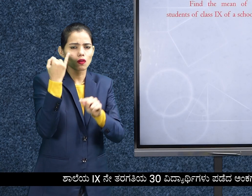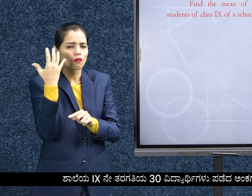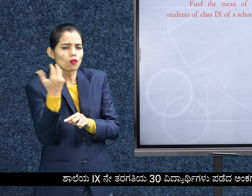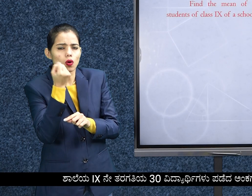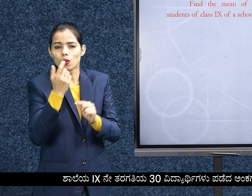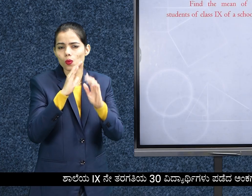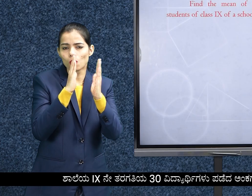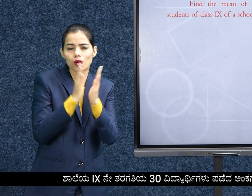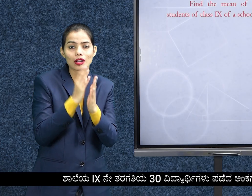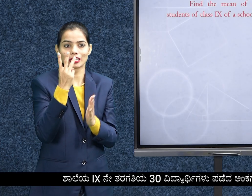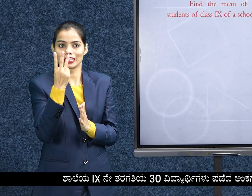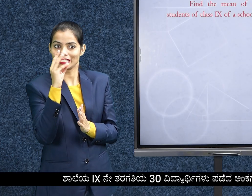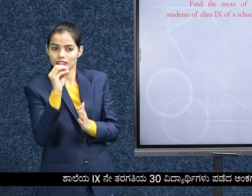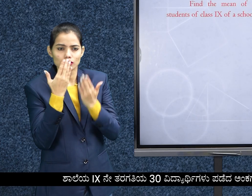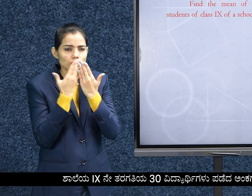ನೀಡಲಾಗಿದೆ.